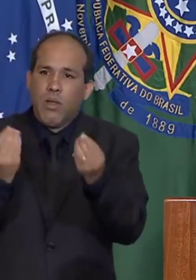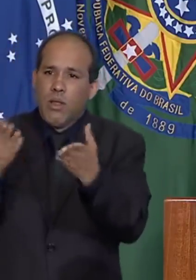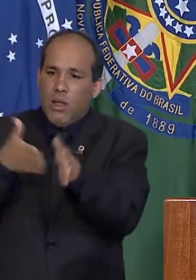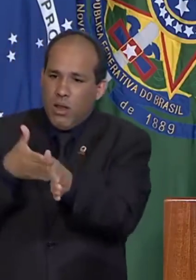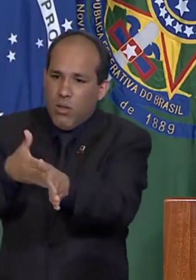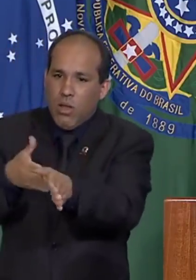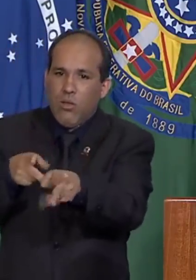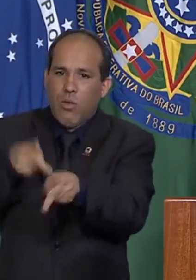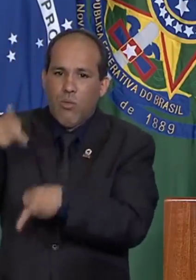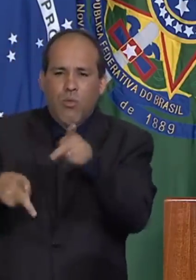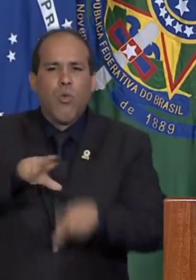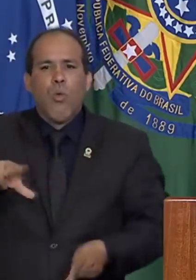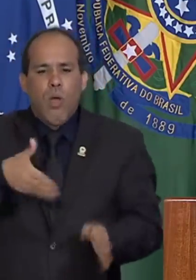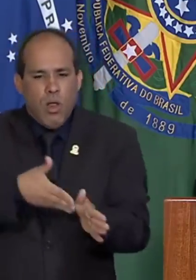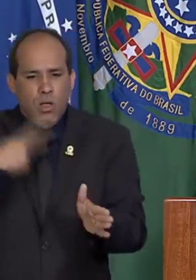a partido político.